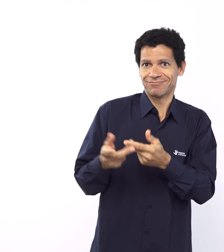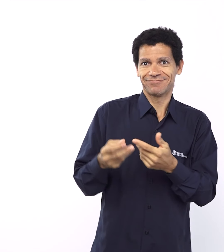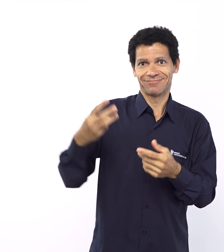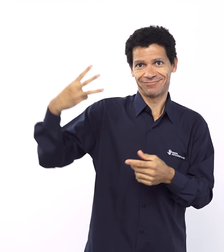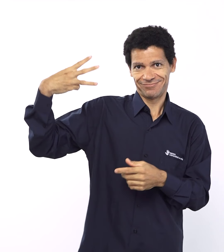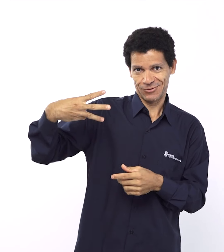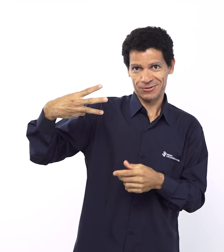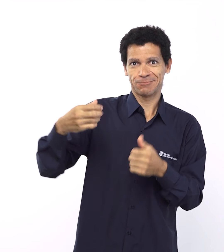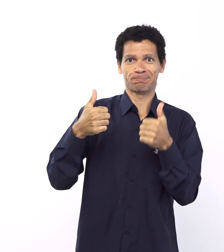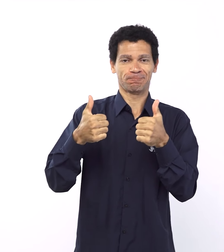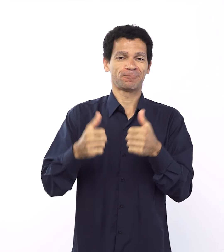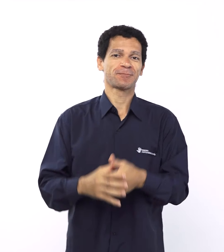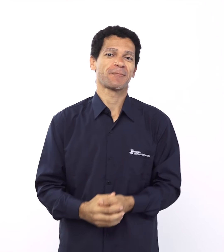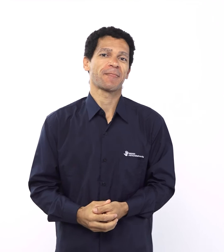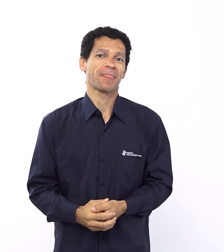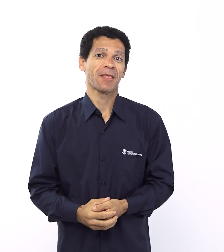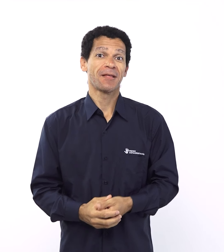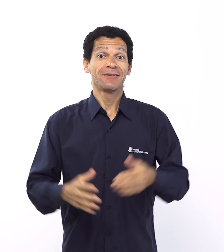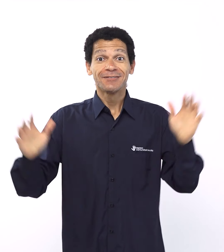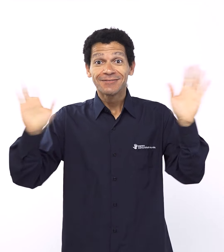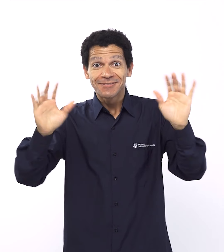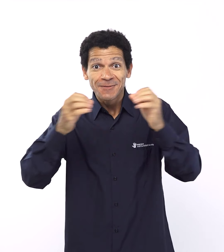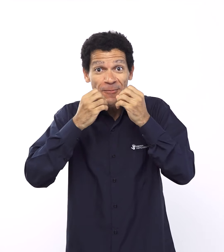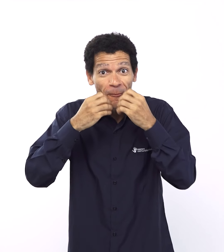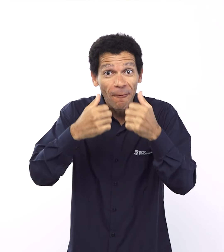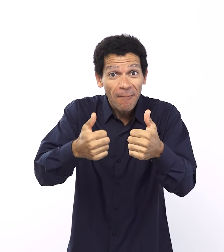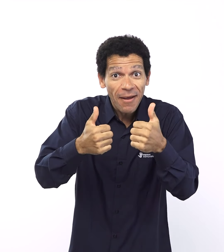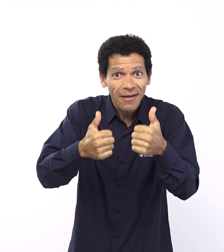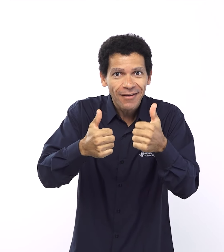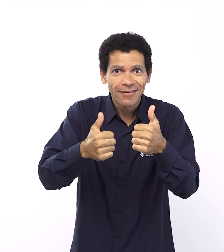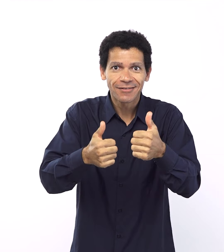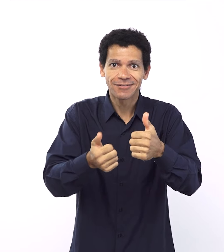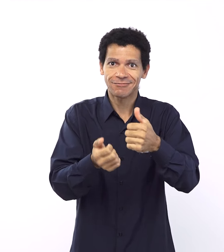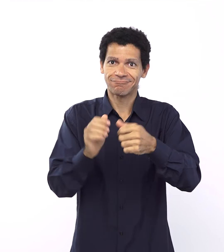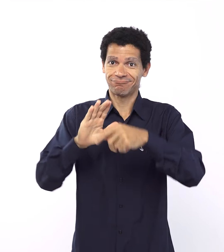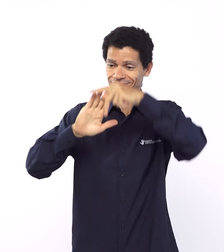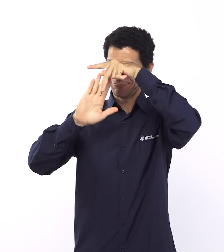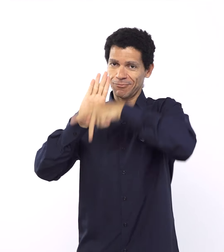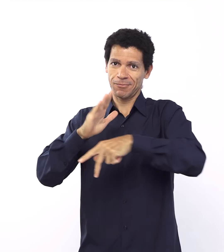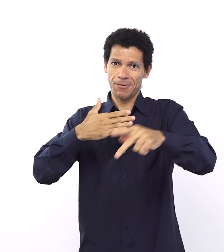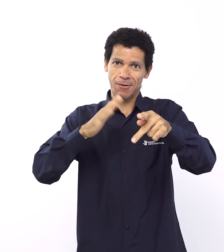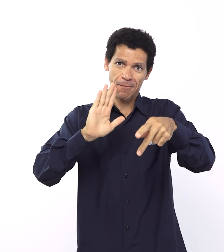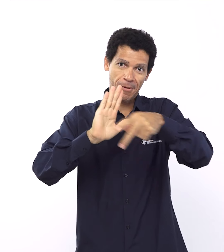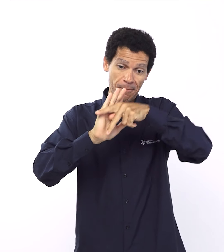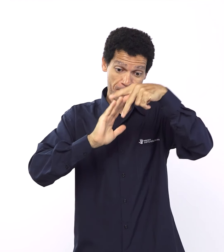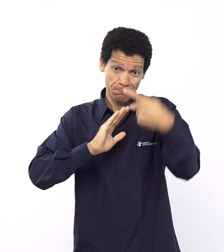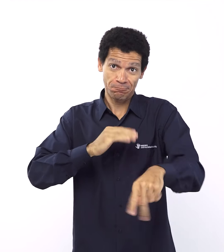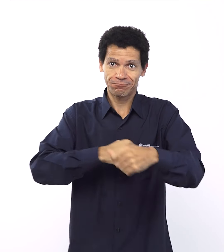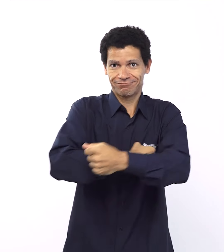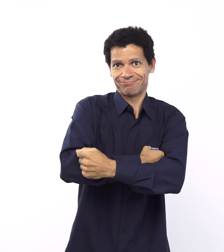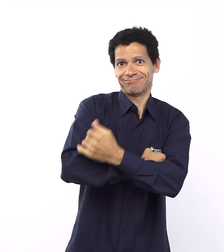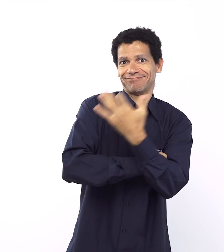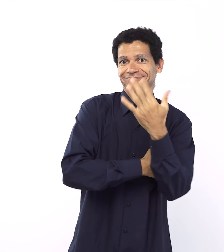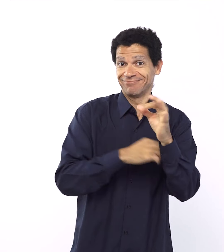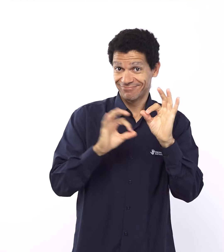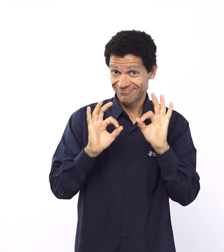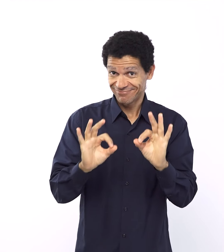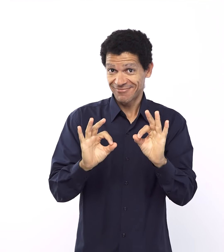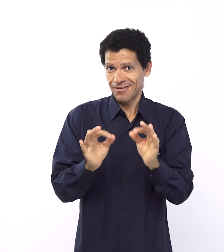Olá, bem-vindo. Esse é o programa Classe de Professores aqui da Associação Paulistana. Você que é o nosso amigo antigo, nos